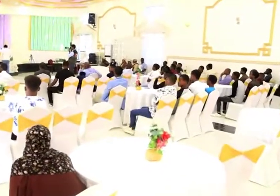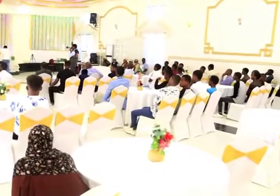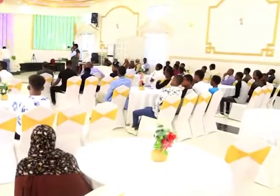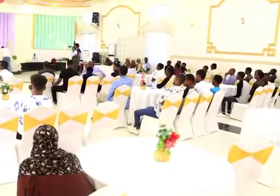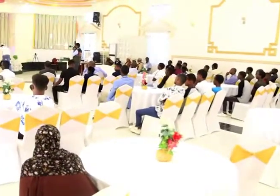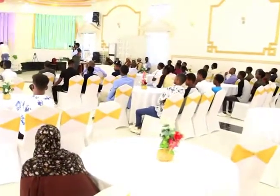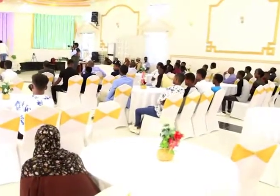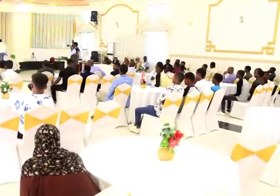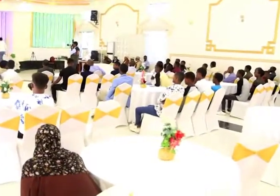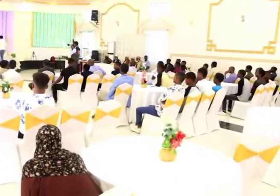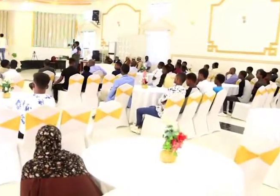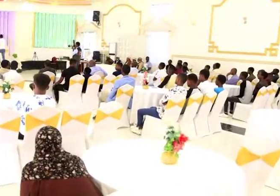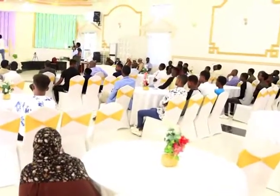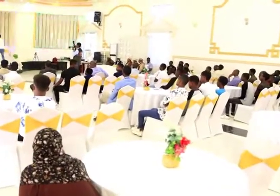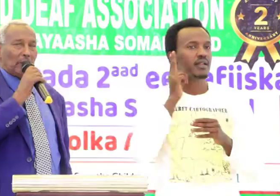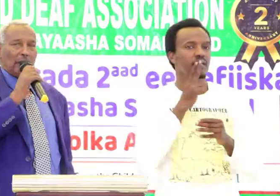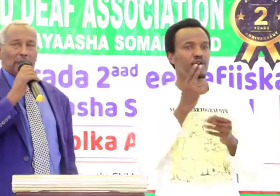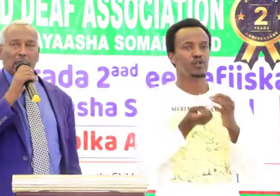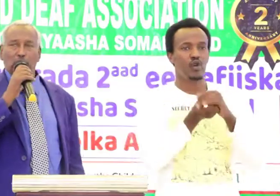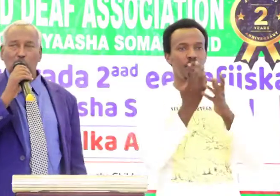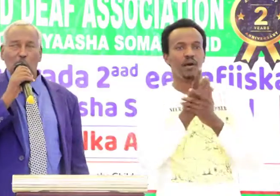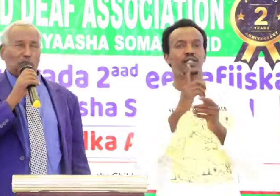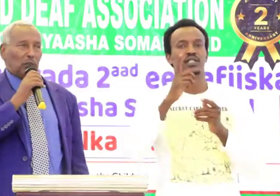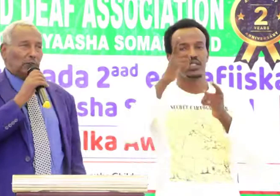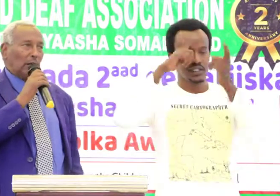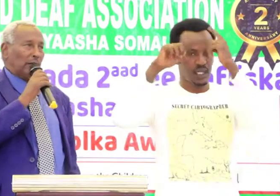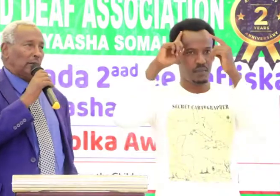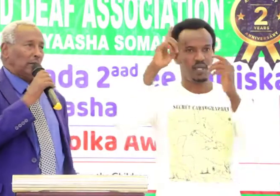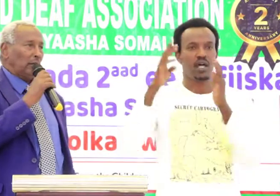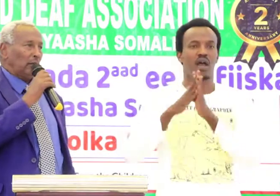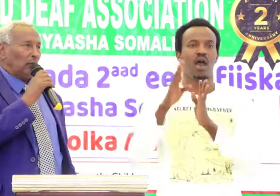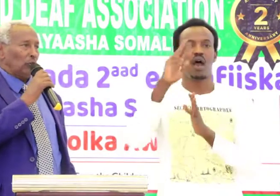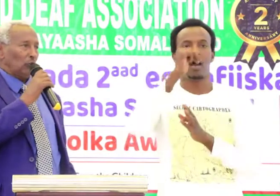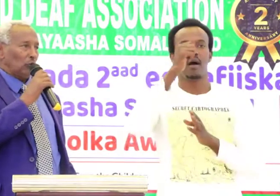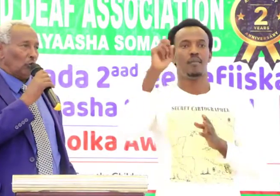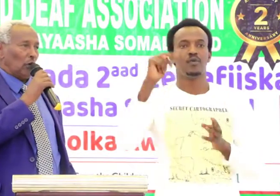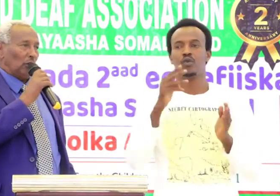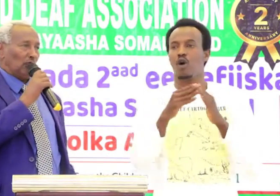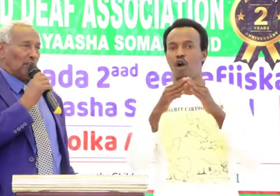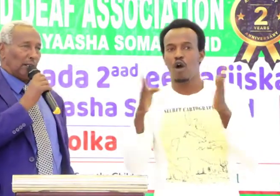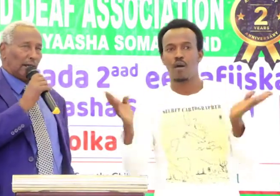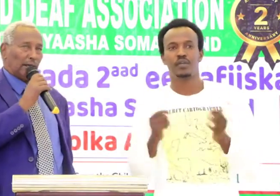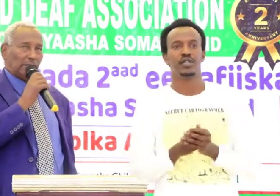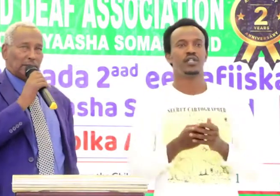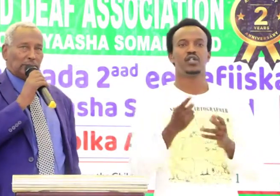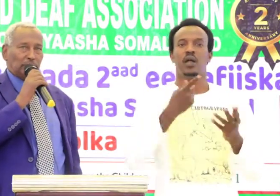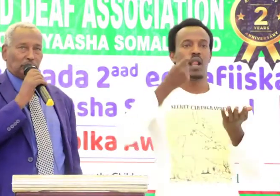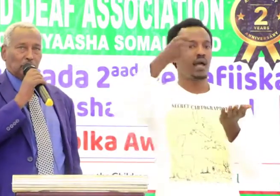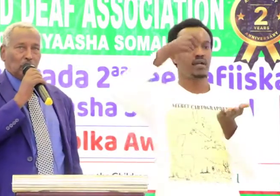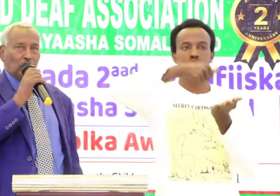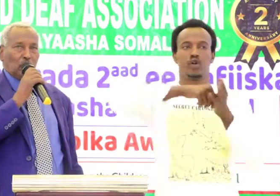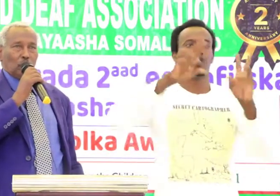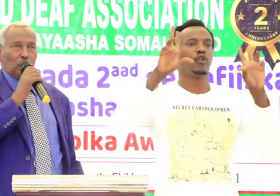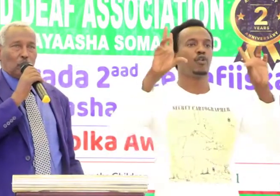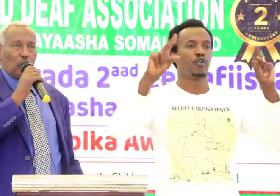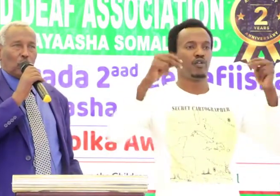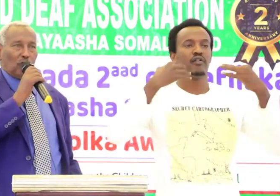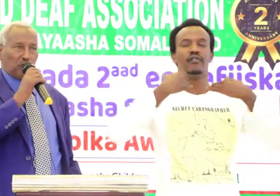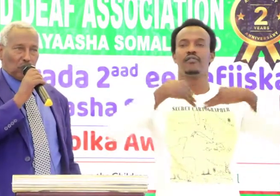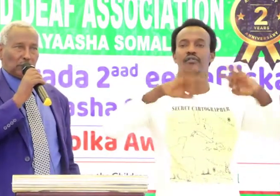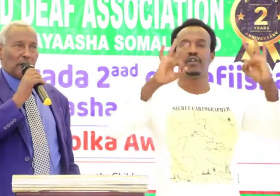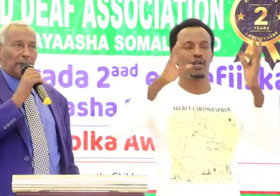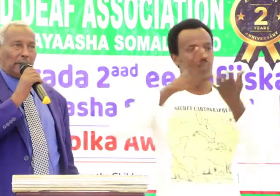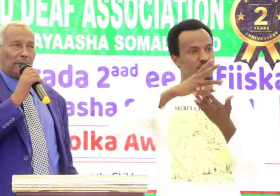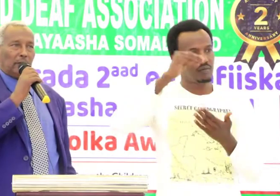iskuulka dhigoolayaasha ee halkaa jaamacadda Canuug way u furan tahay iyadoo oo aan fii laga qaadin, way